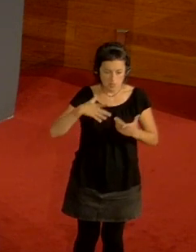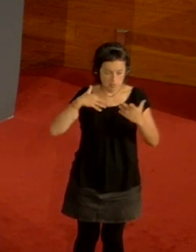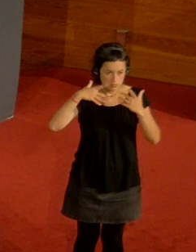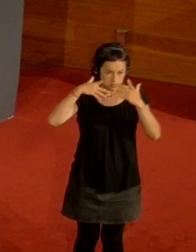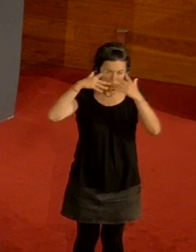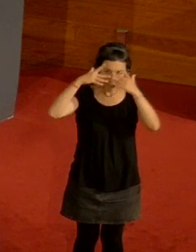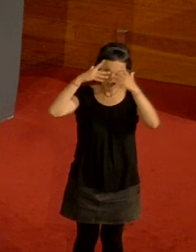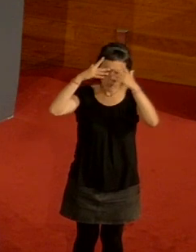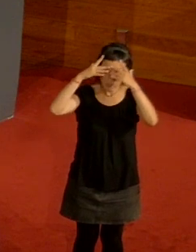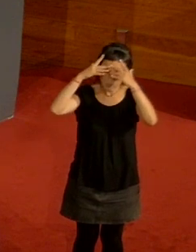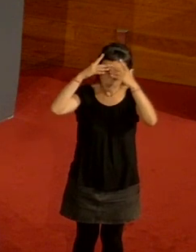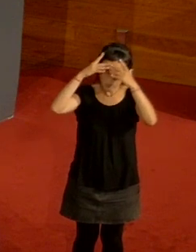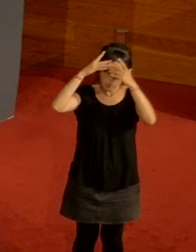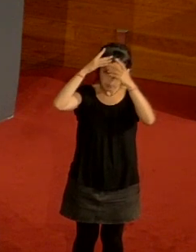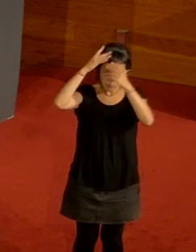para